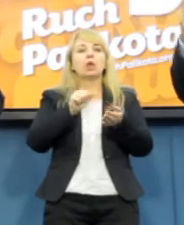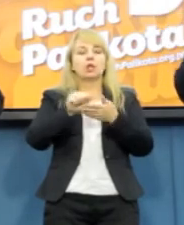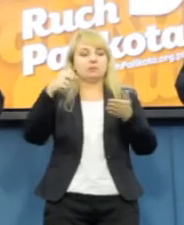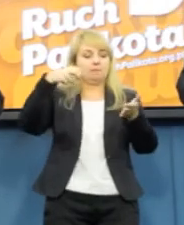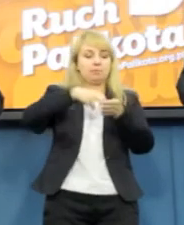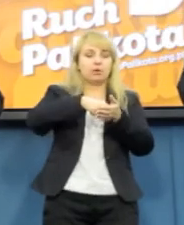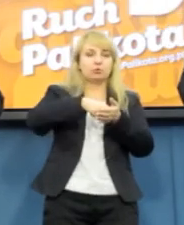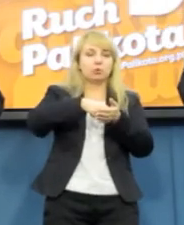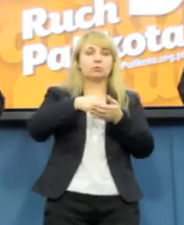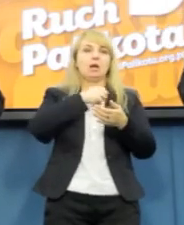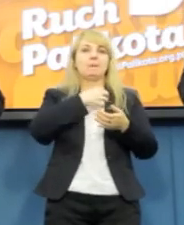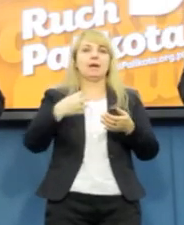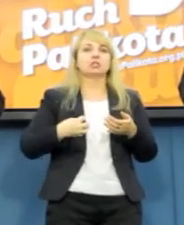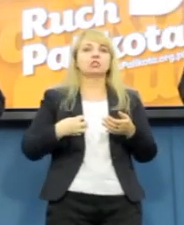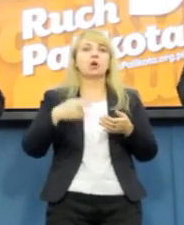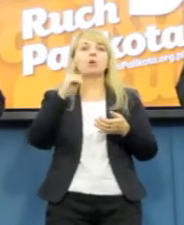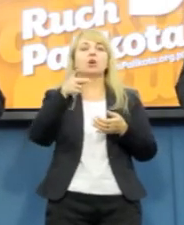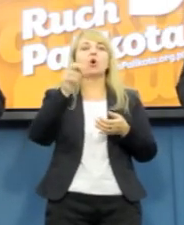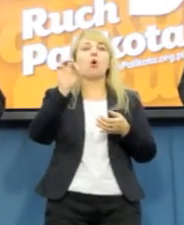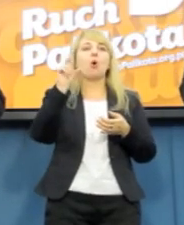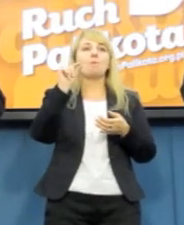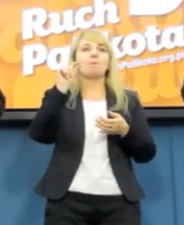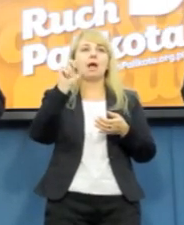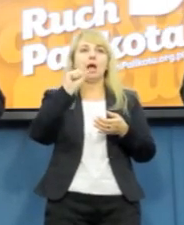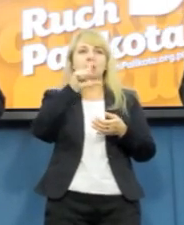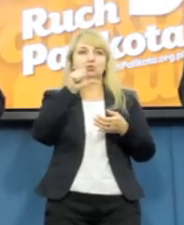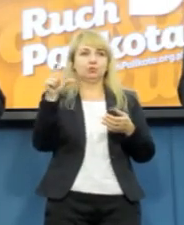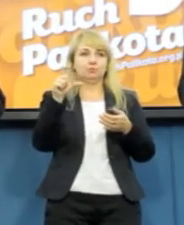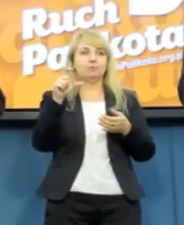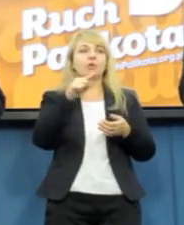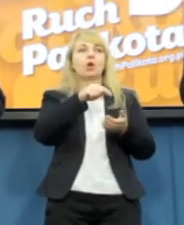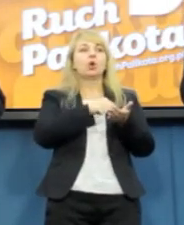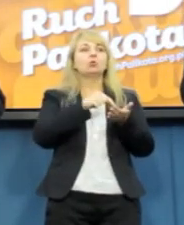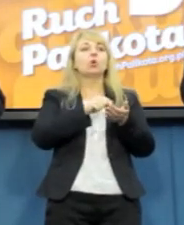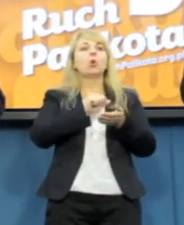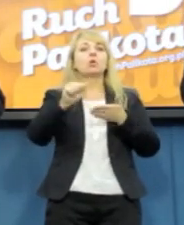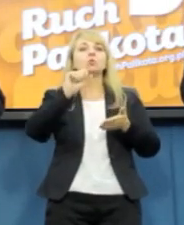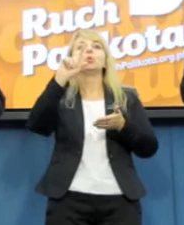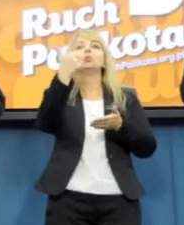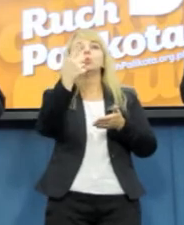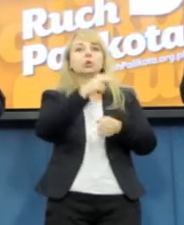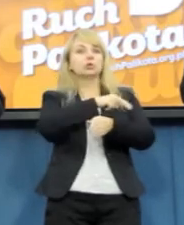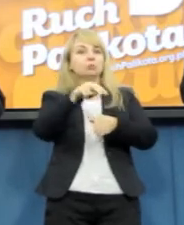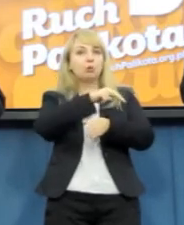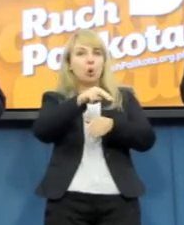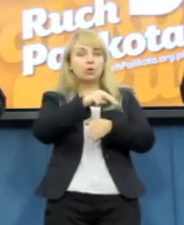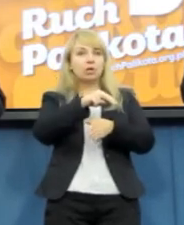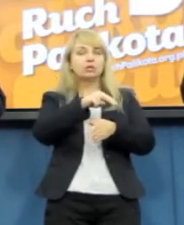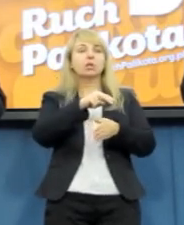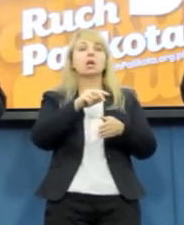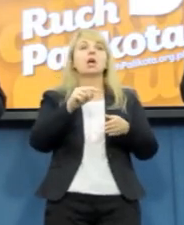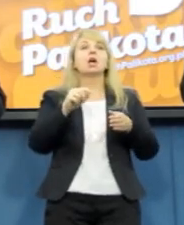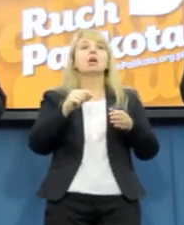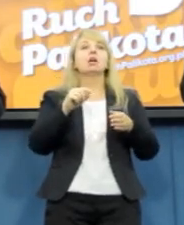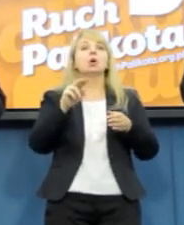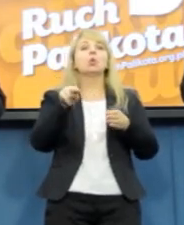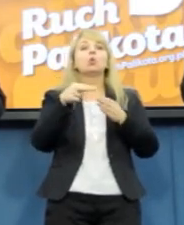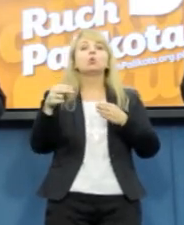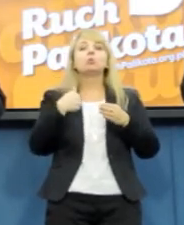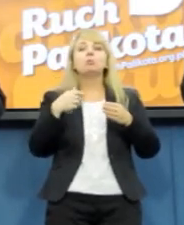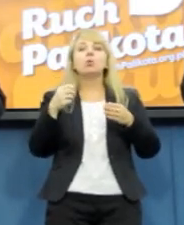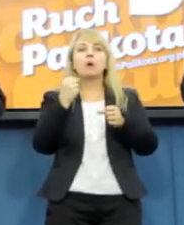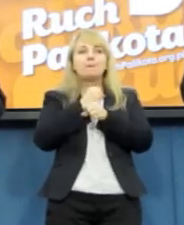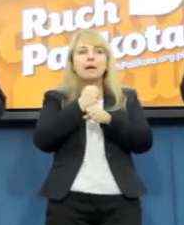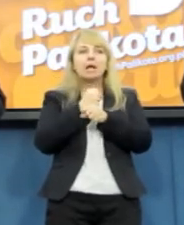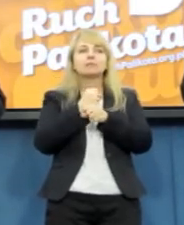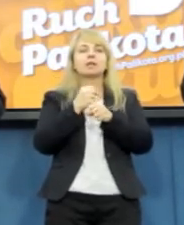Kopacz. Został ten projekt złożony dzisiaj rano. I tak, jak powiedział pan poseł Borkowski, to jest drugi projekt z tego pakietu ogłoszonego w Krakowie niecałe dwa tygodnie